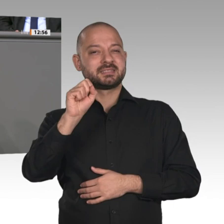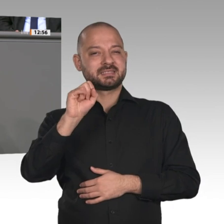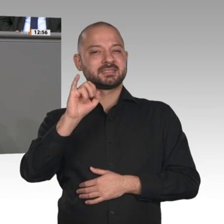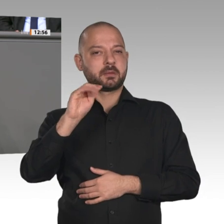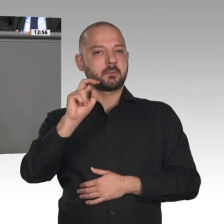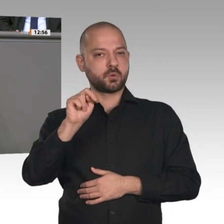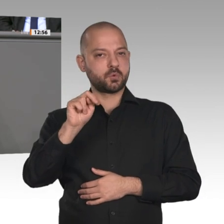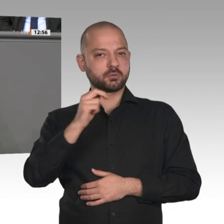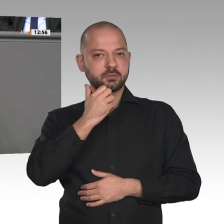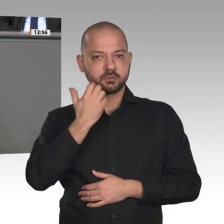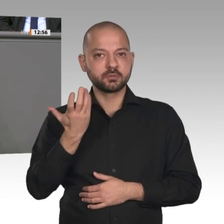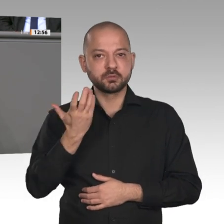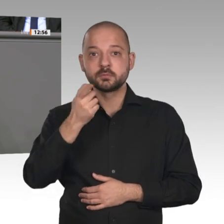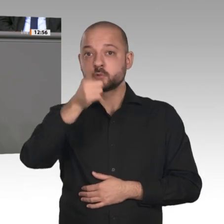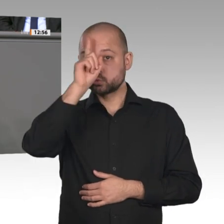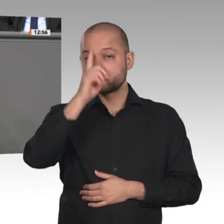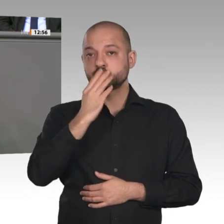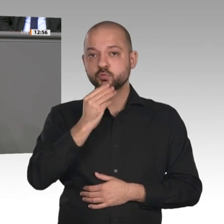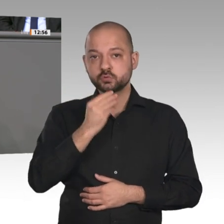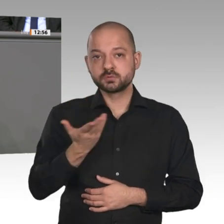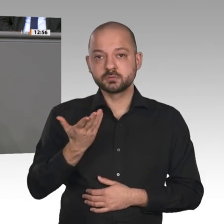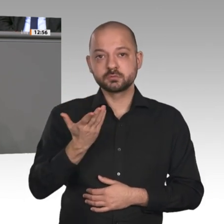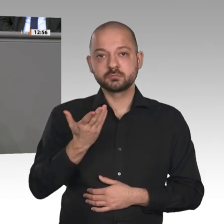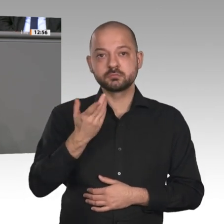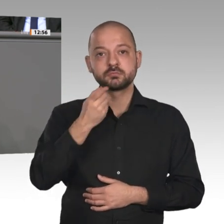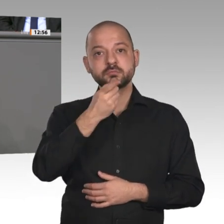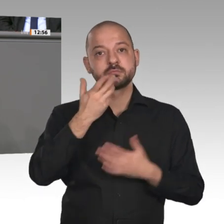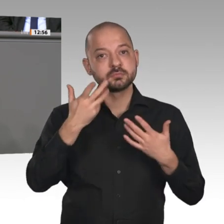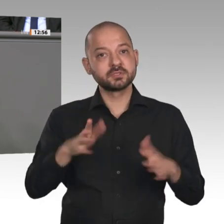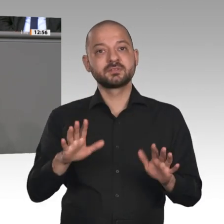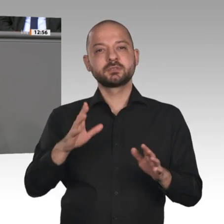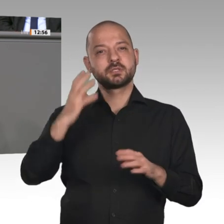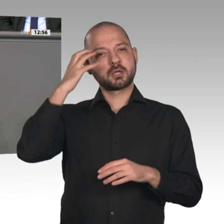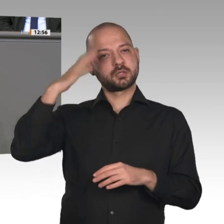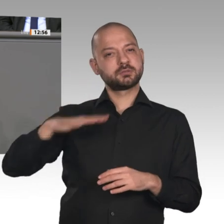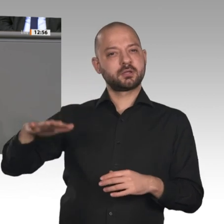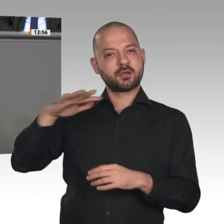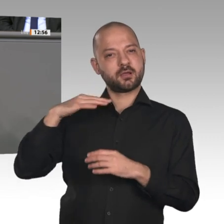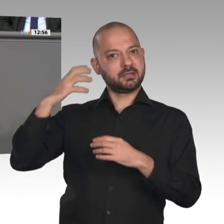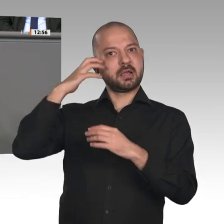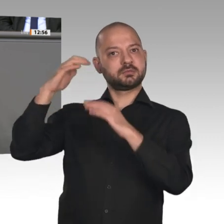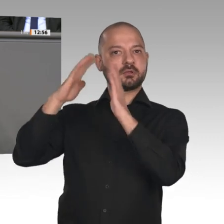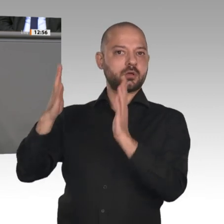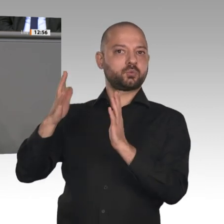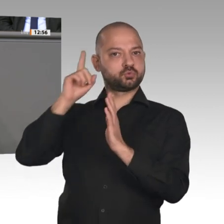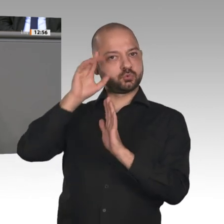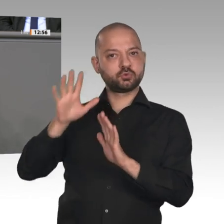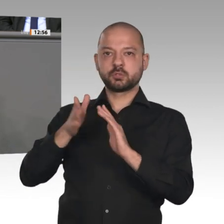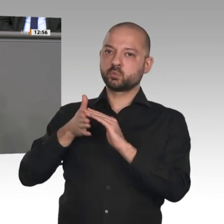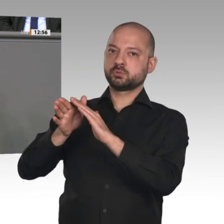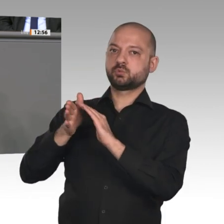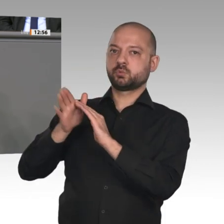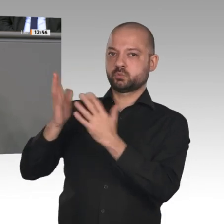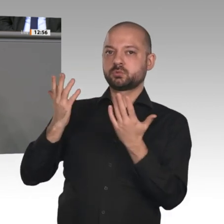der Weimarer Demokratie waren und die in ungeheuerlicher Weise Kunstschätze dem deutschen Staat überlassen